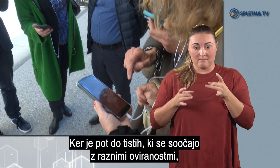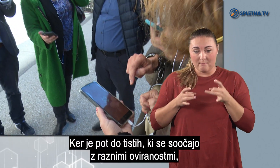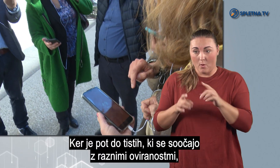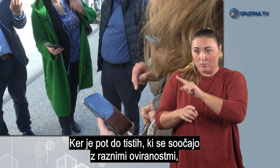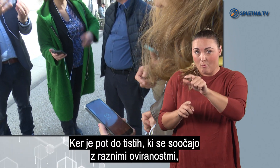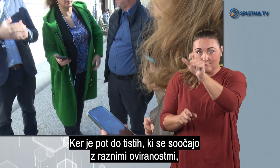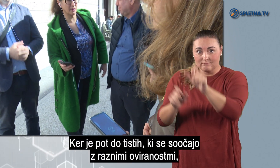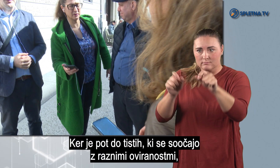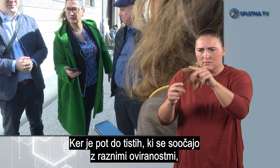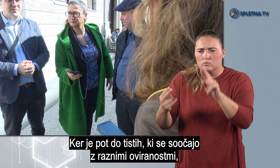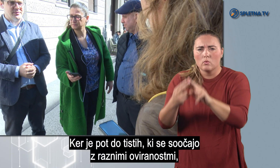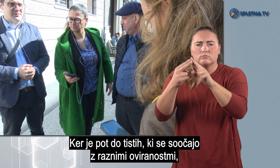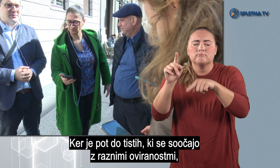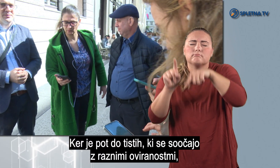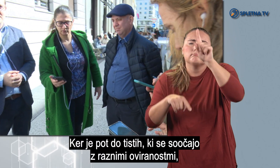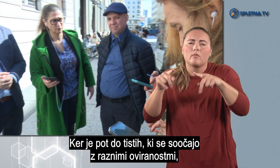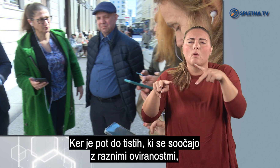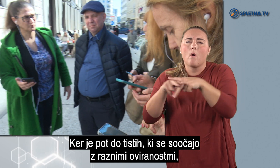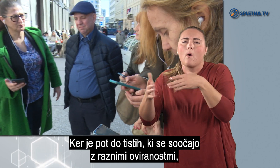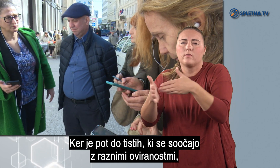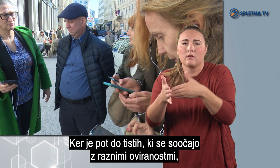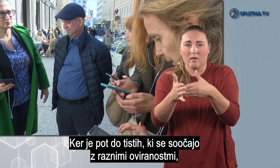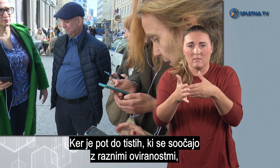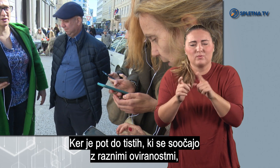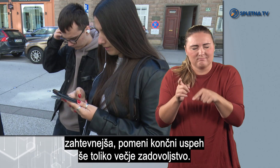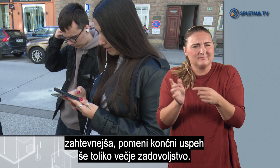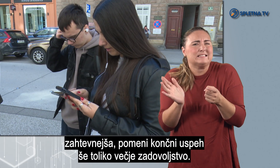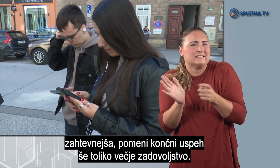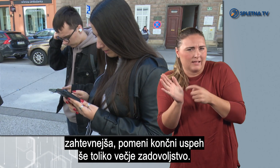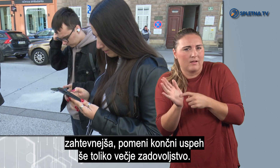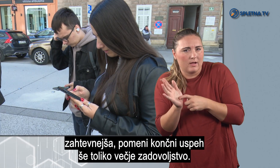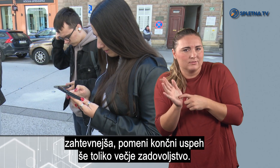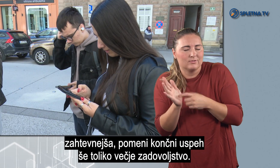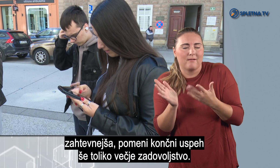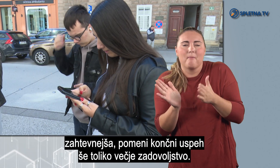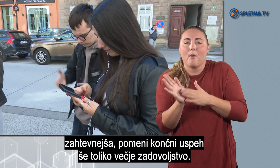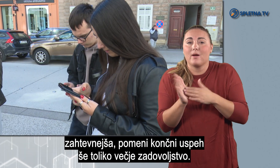Ker je pot do tistih, ki se soočajo z raznimi oviranostmi,